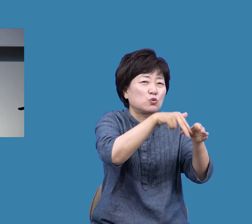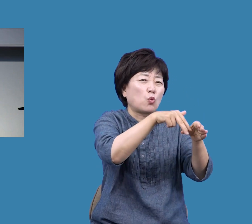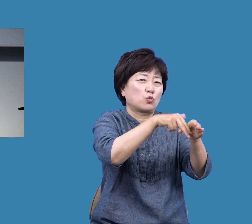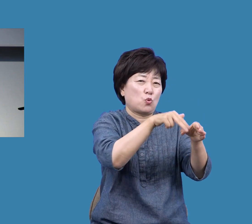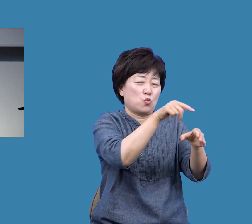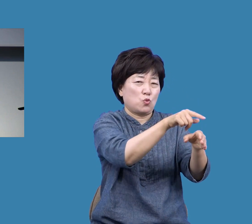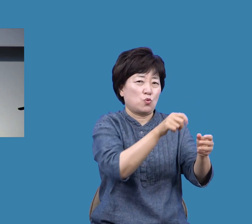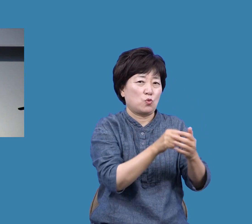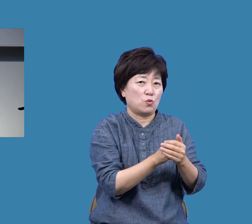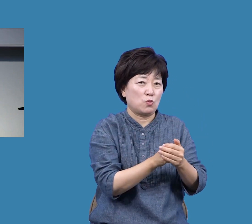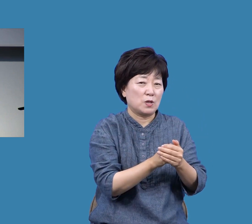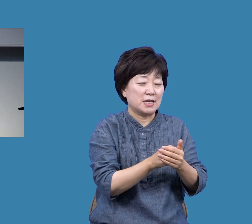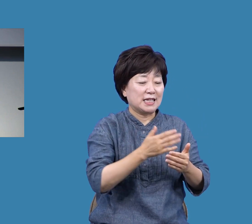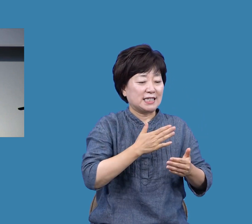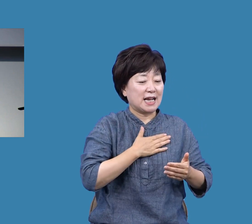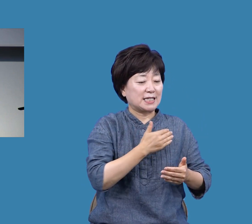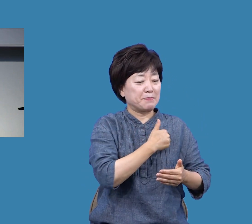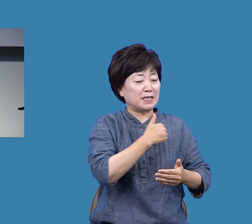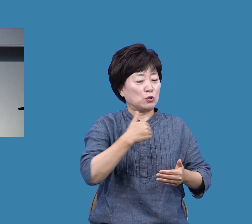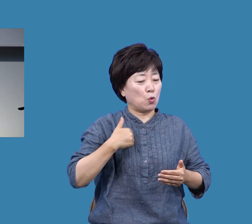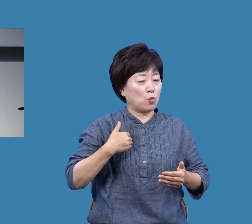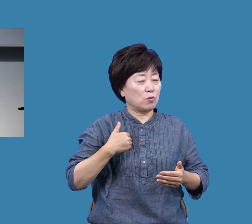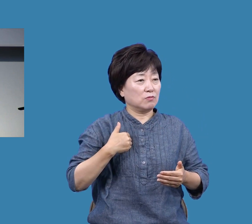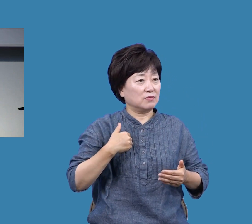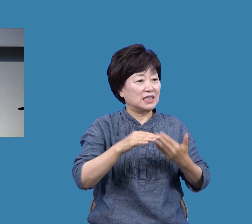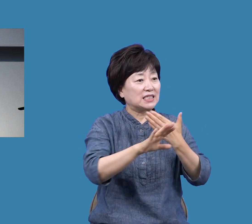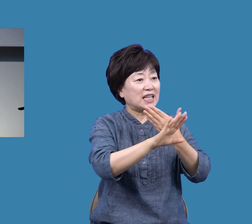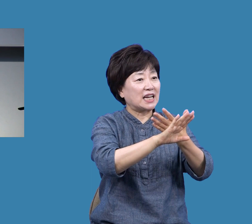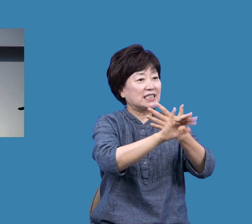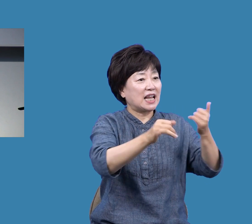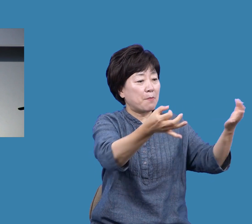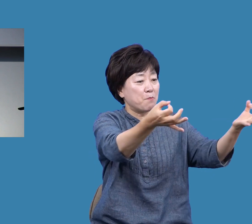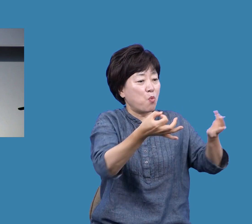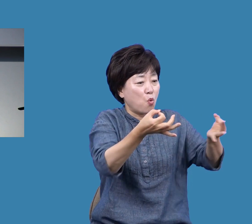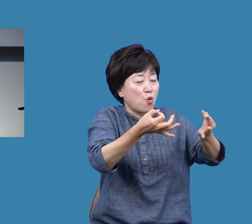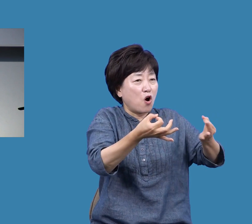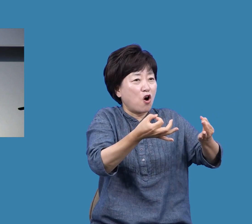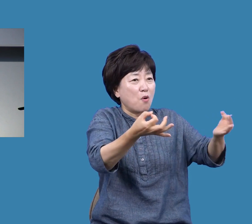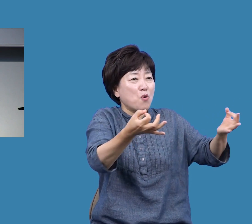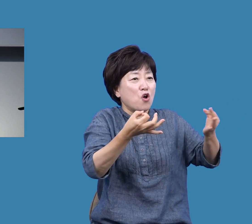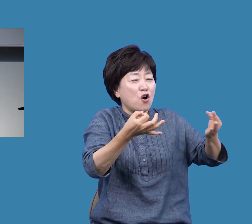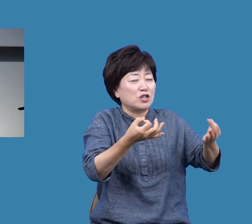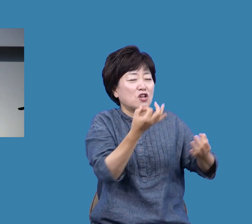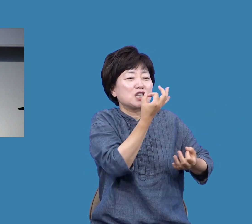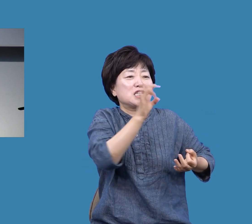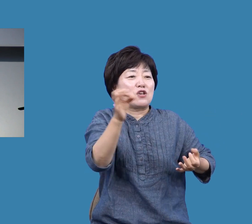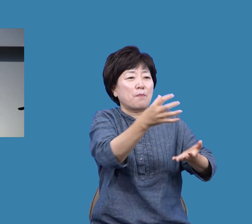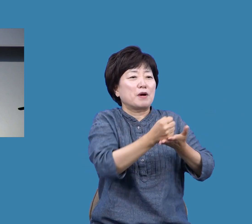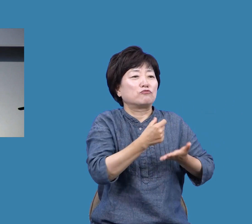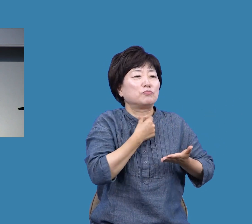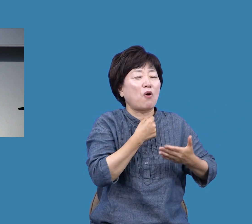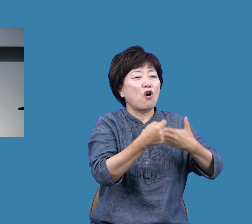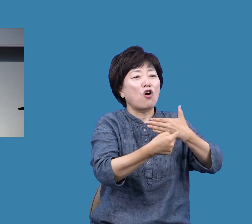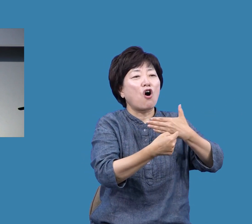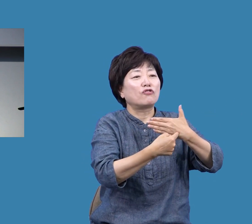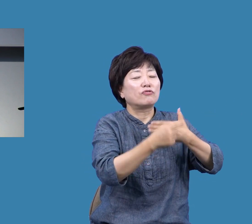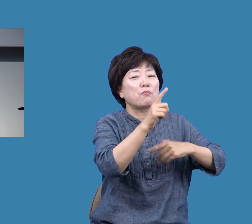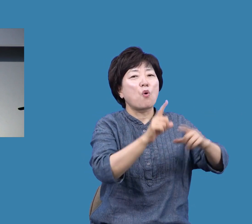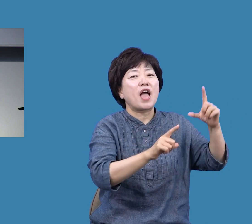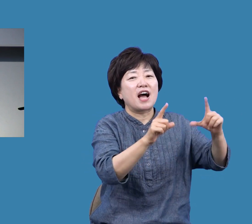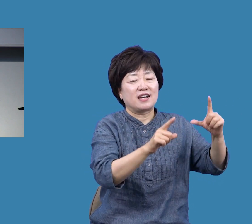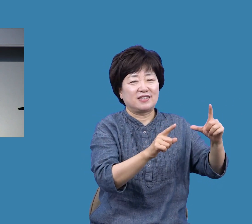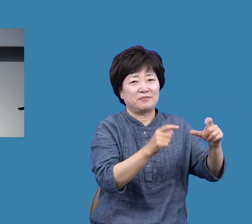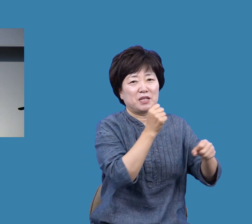만족시키고 사람들로부터 인정받고 싶어서 계속 모양이 영적인 것들, 모양이 종교적인 것들을 추구하려고 하는데, 그게